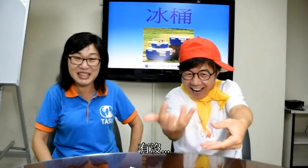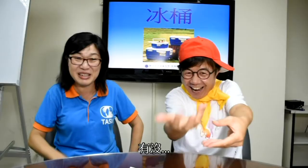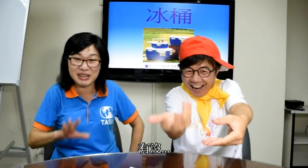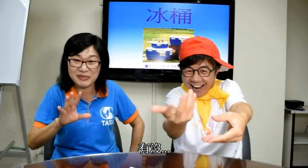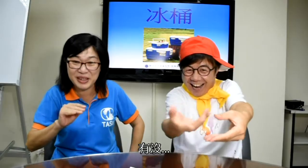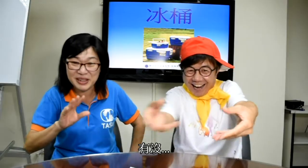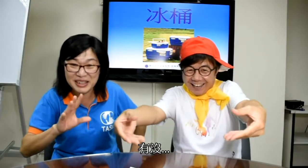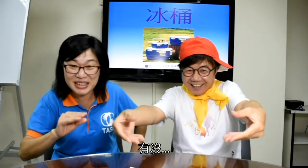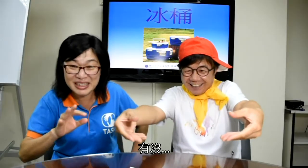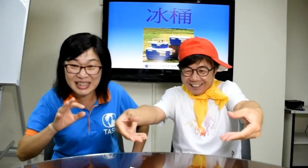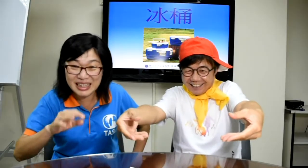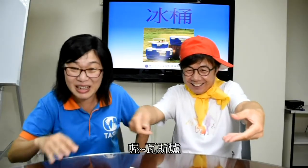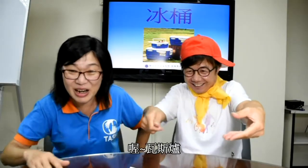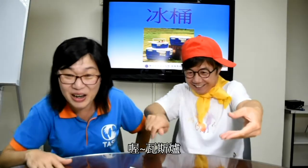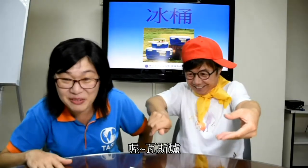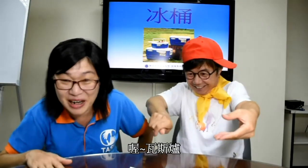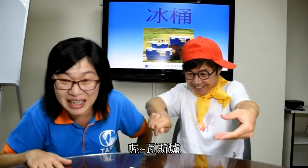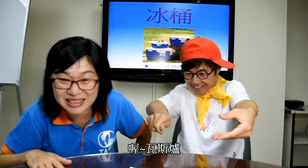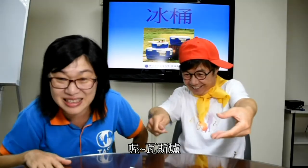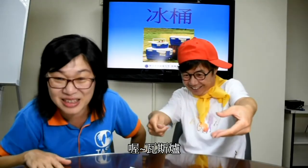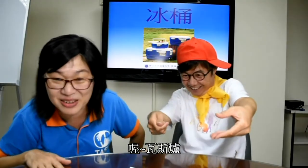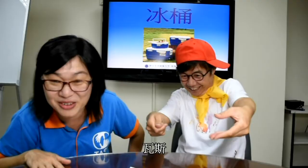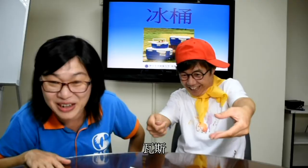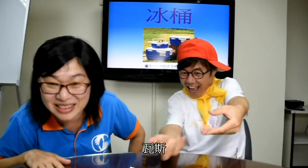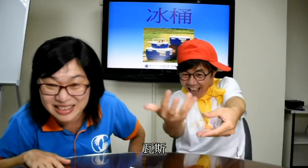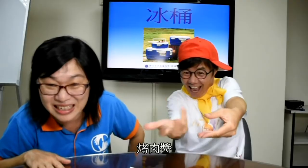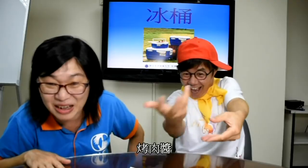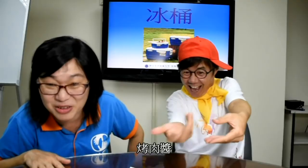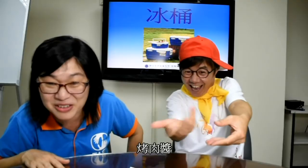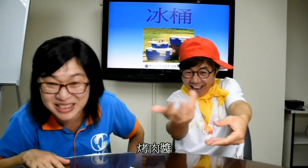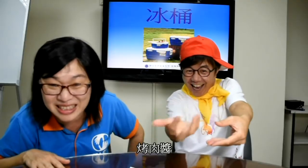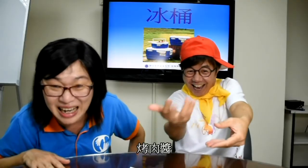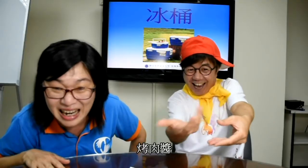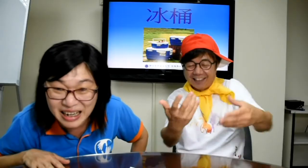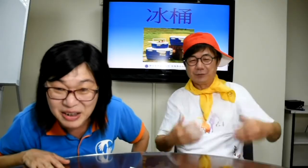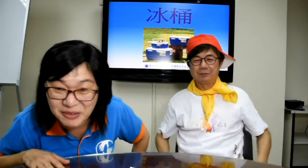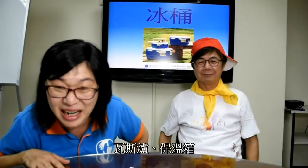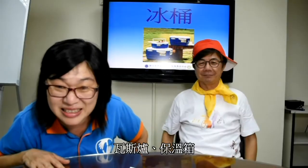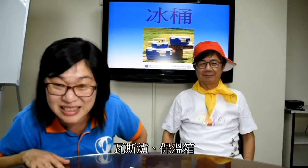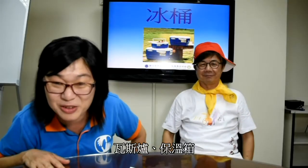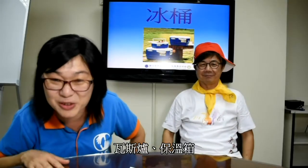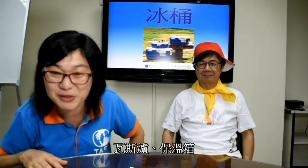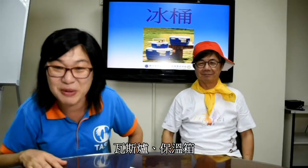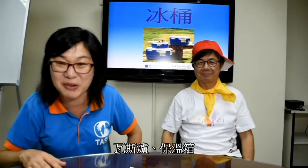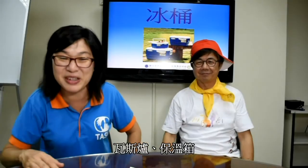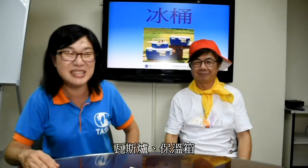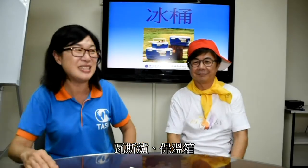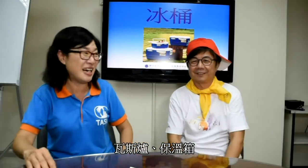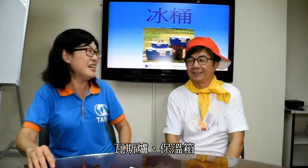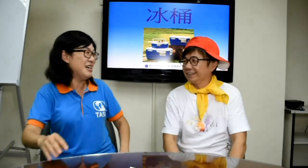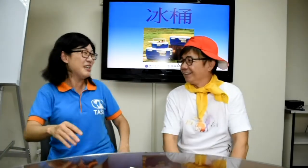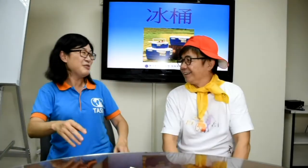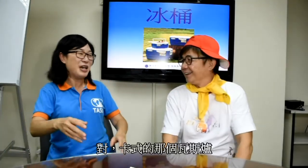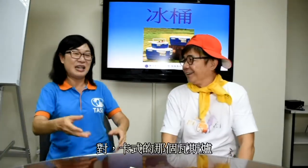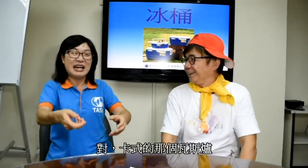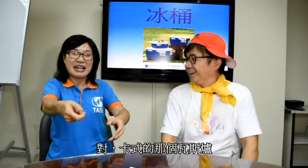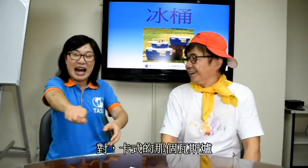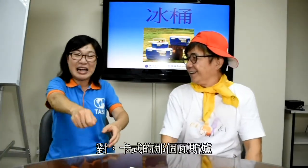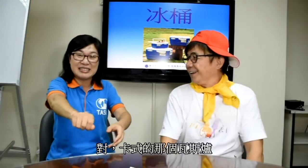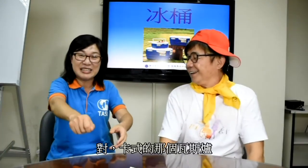有没有？哦，瓦斯炉，瓦斯烤肉架。瓦斯炉保温箱，对，卡式的那